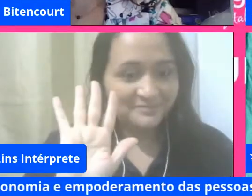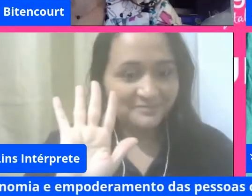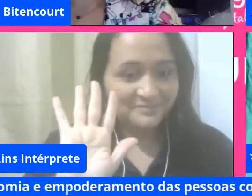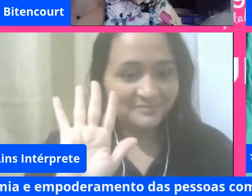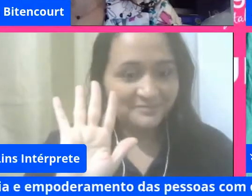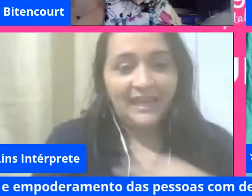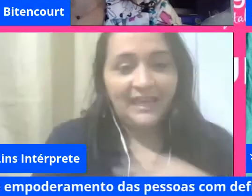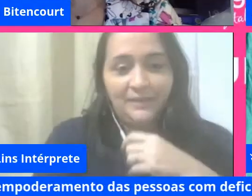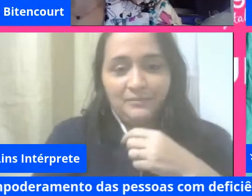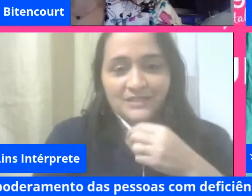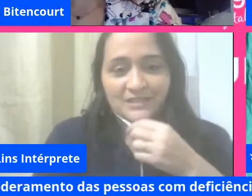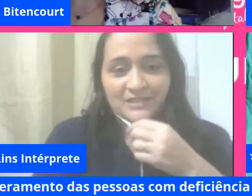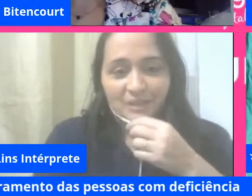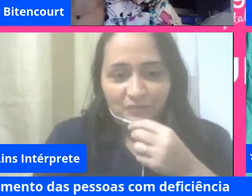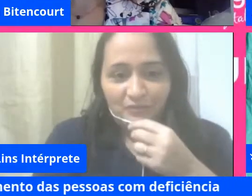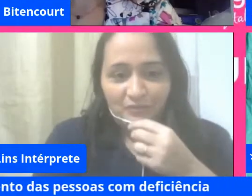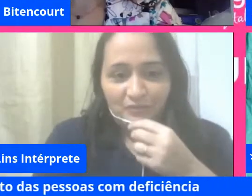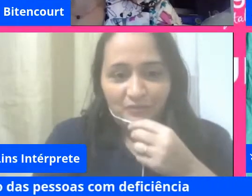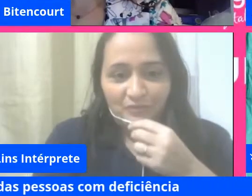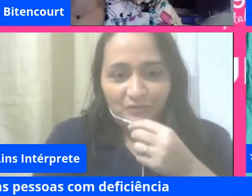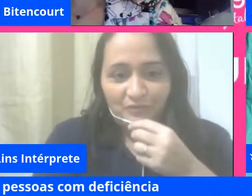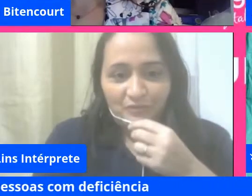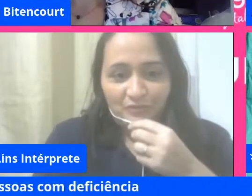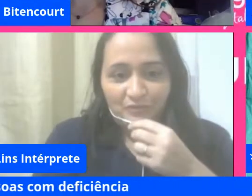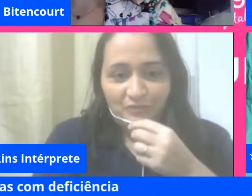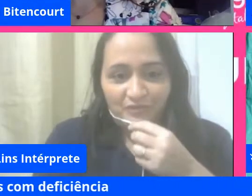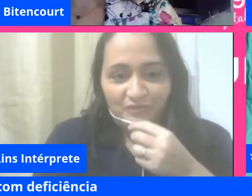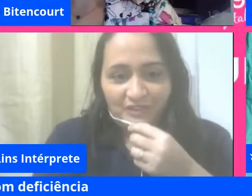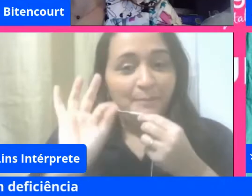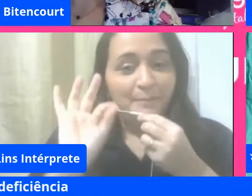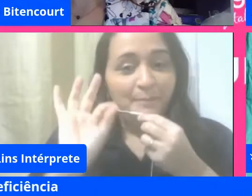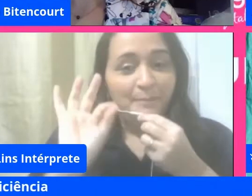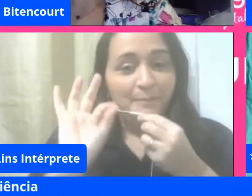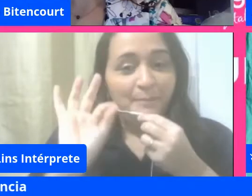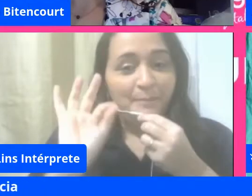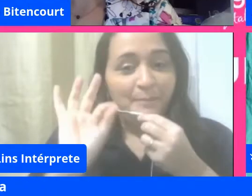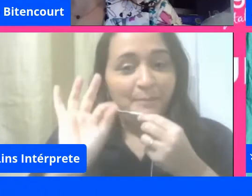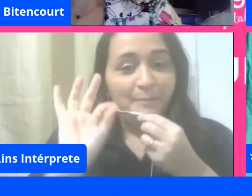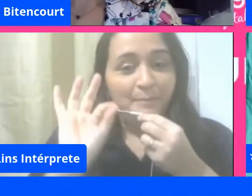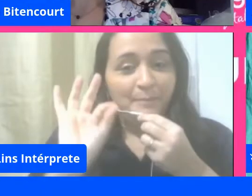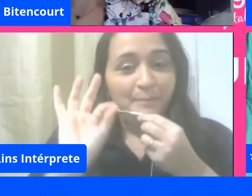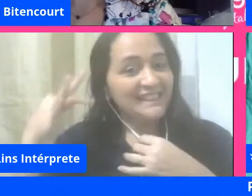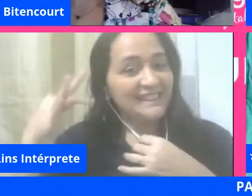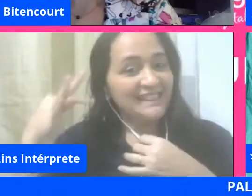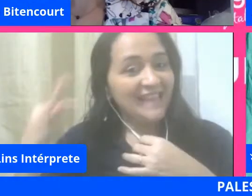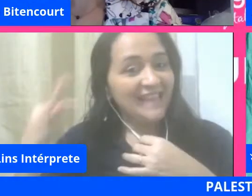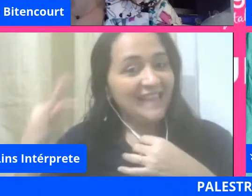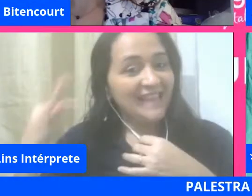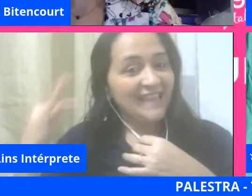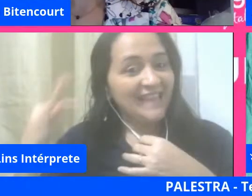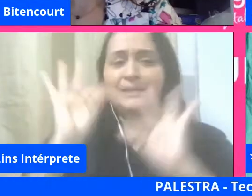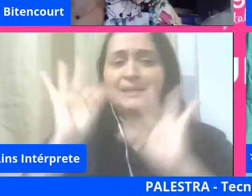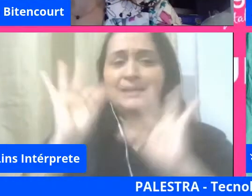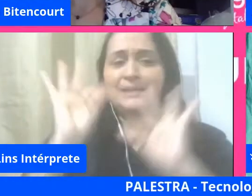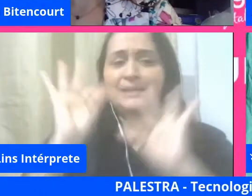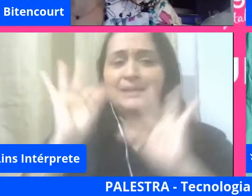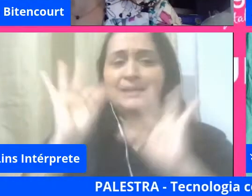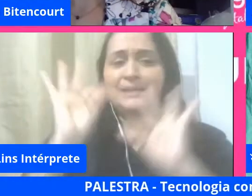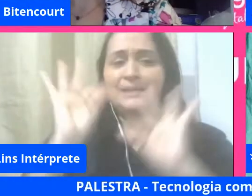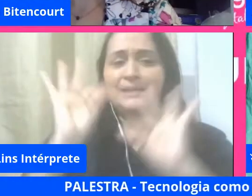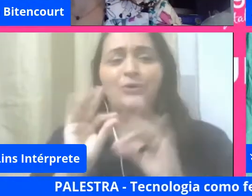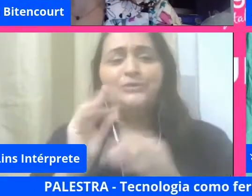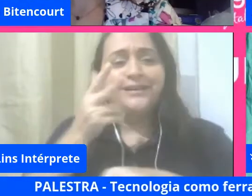É, estão vindo, é porque assim, a Thaís se programou toda,